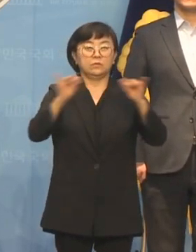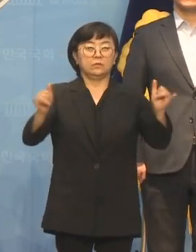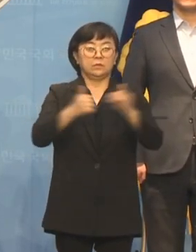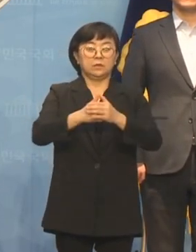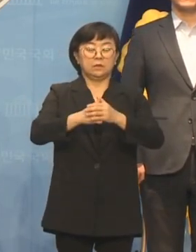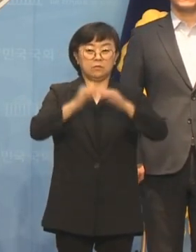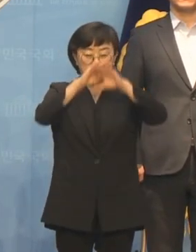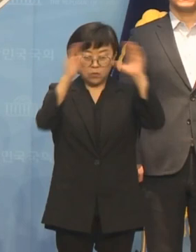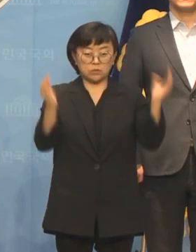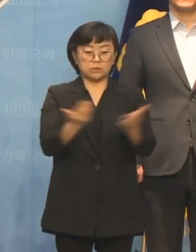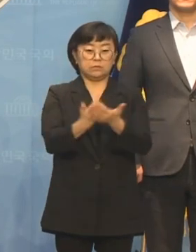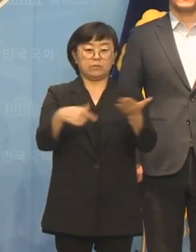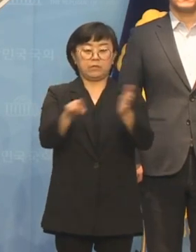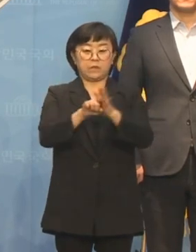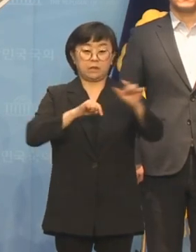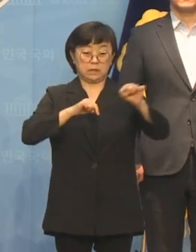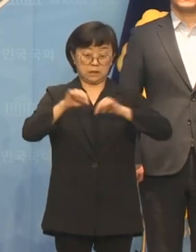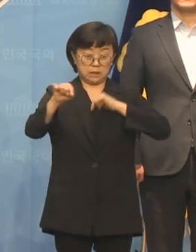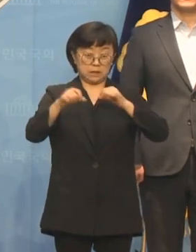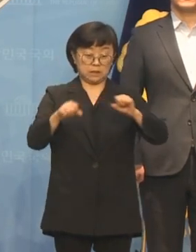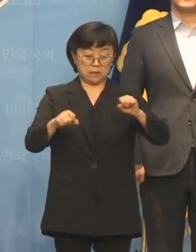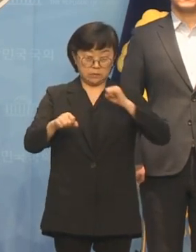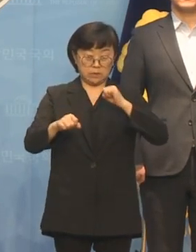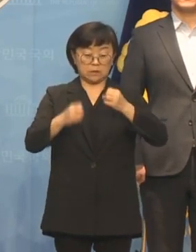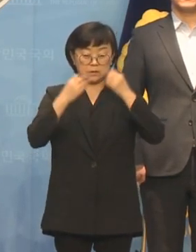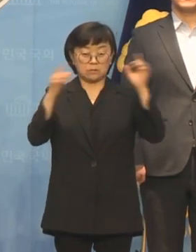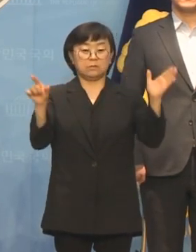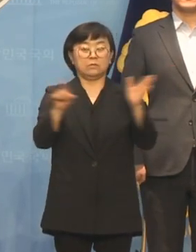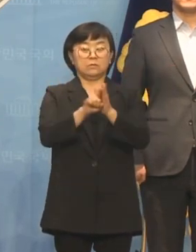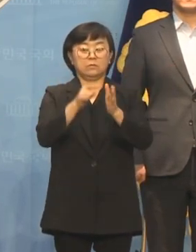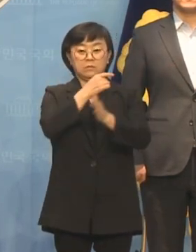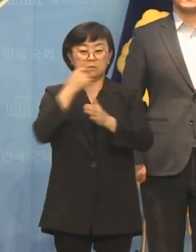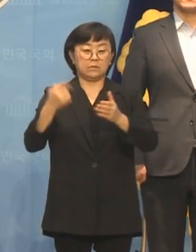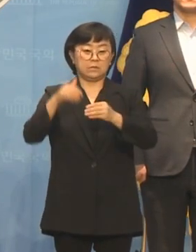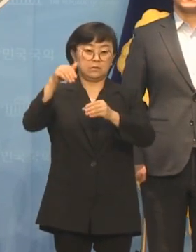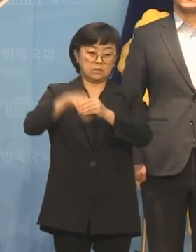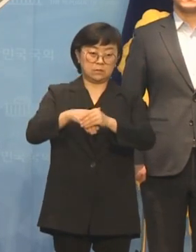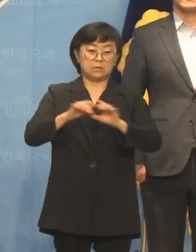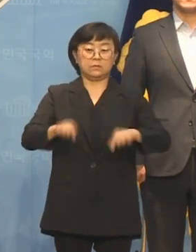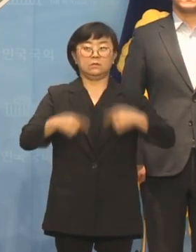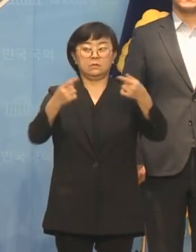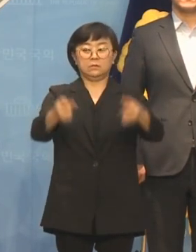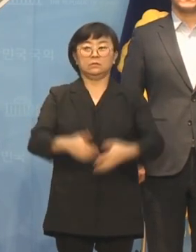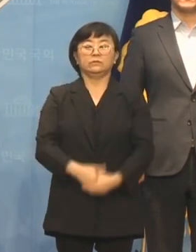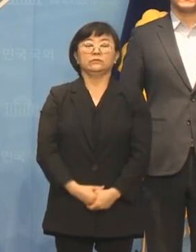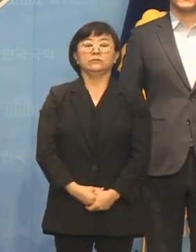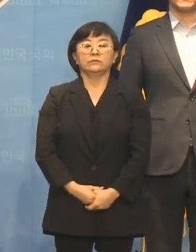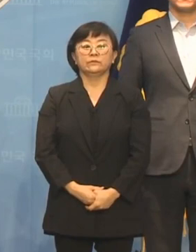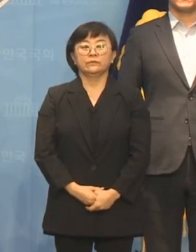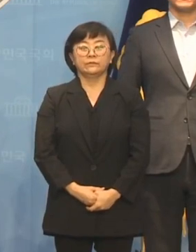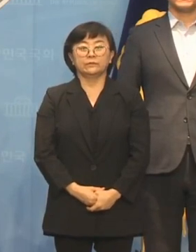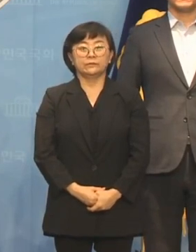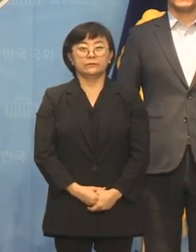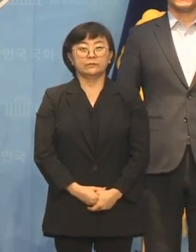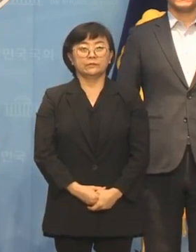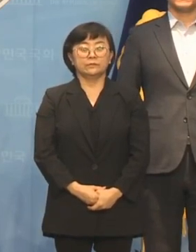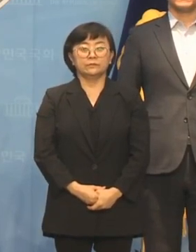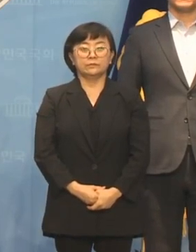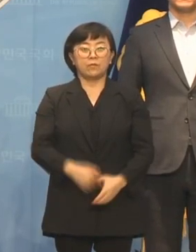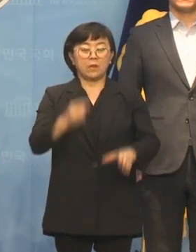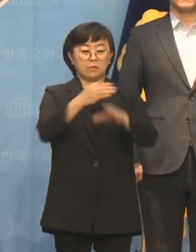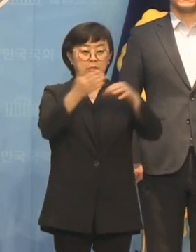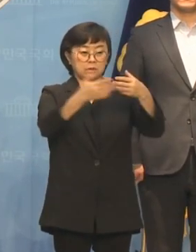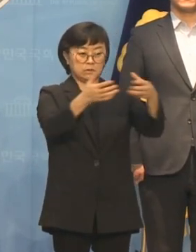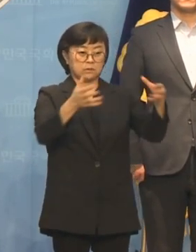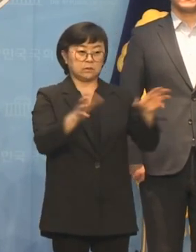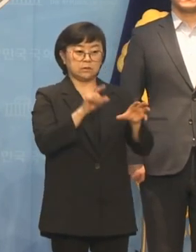정치 세력이라는 신뢰를 더 크게 확인받는 총선으로 나아갑시다. 일각에서는 민주당을